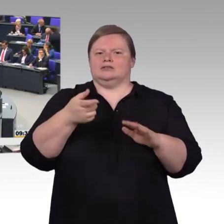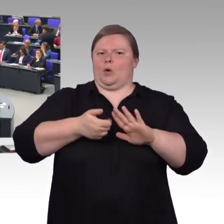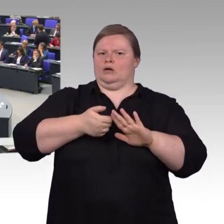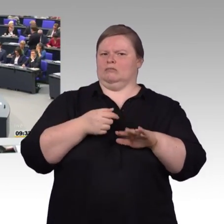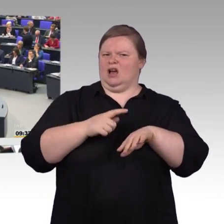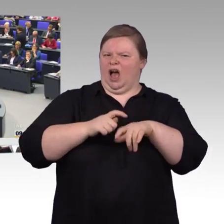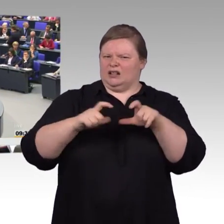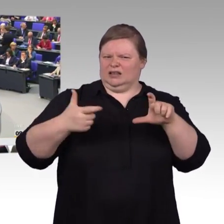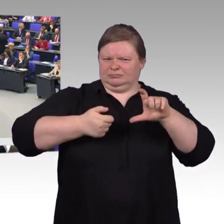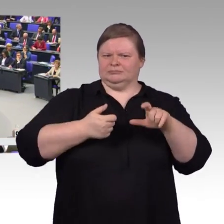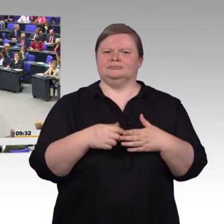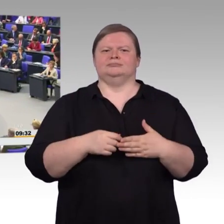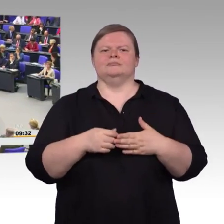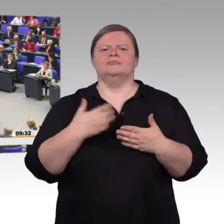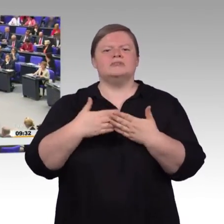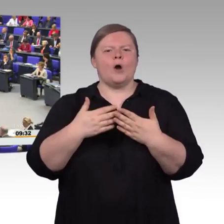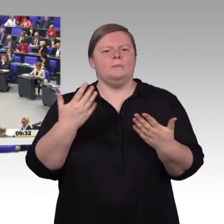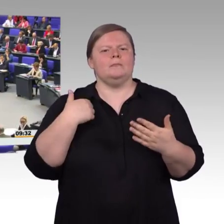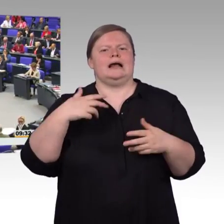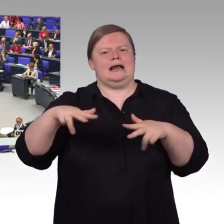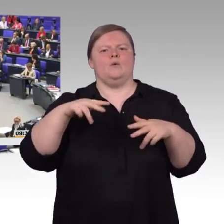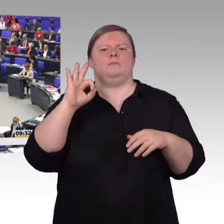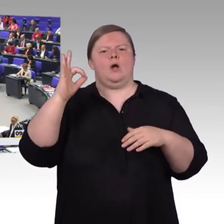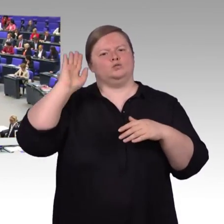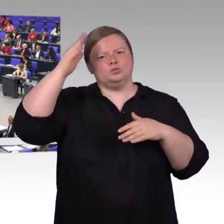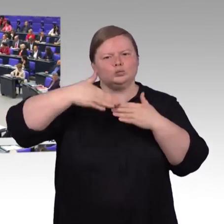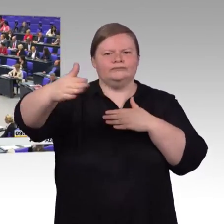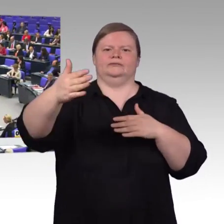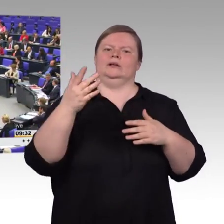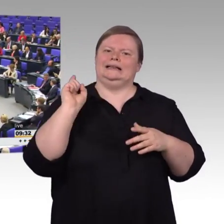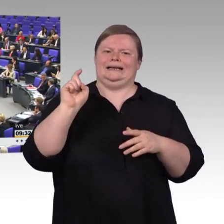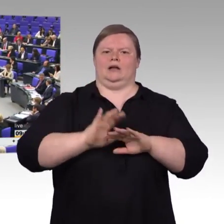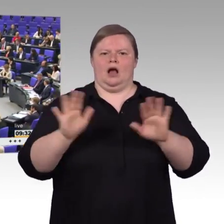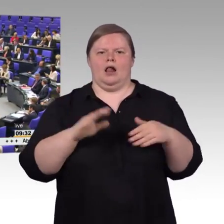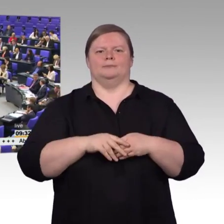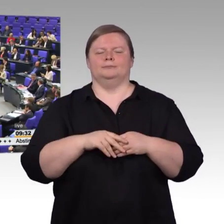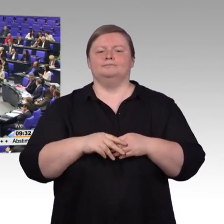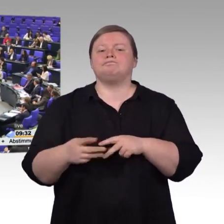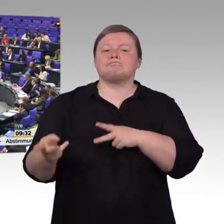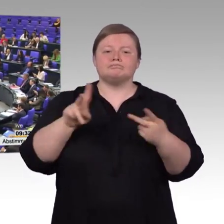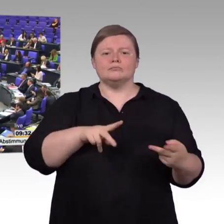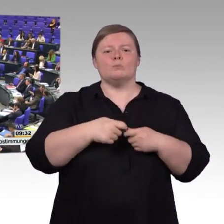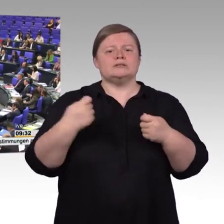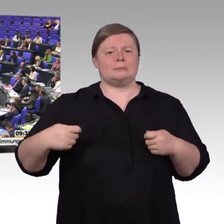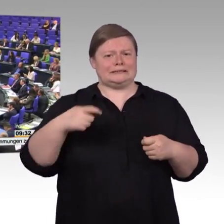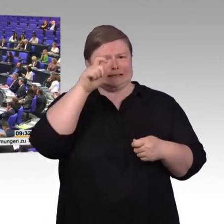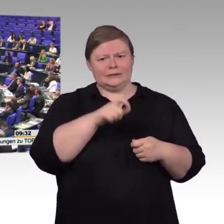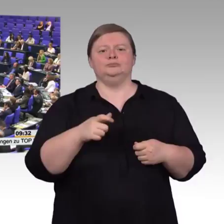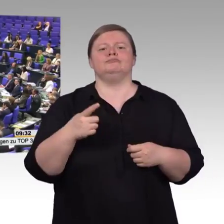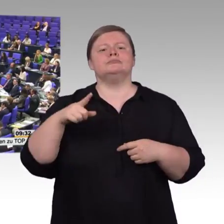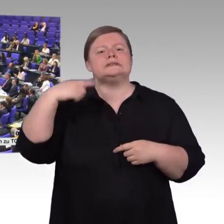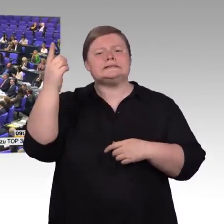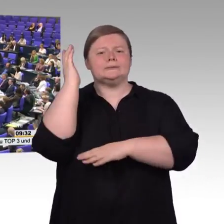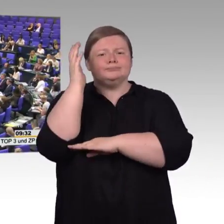Sehr geehrter Herr Präsident, Kolleginnen und Kollegen, liebe Gäste, bringen wir es auf den Punkt. Dieser Gesetzentwurf zur Musterfeststellungsklage, den